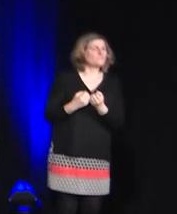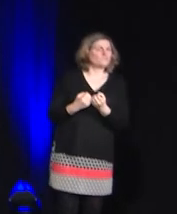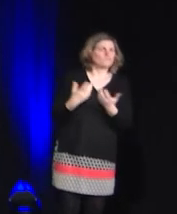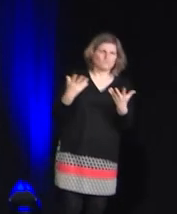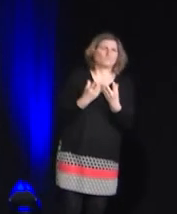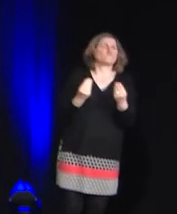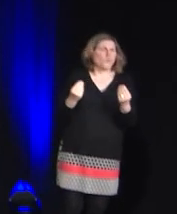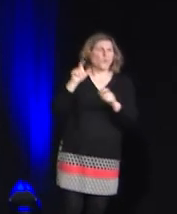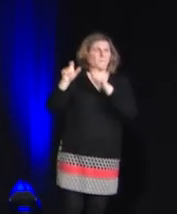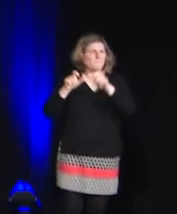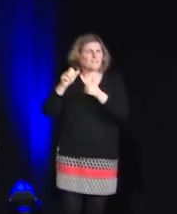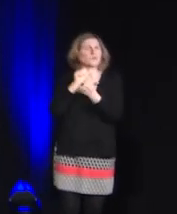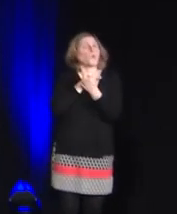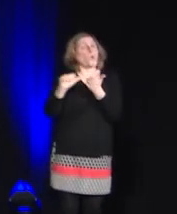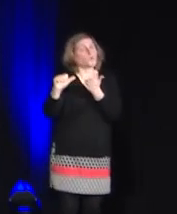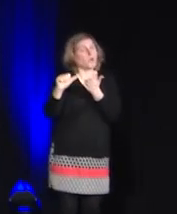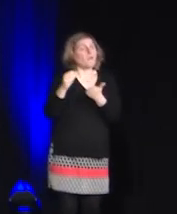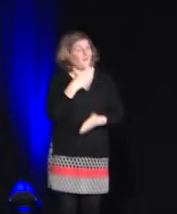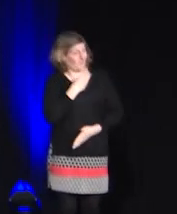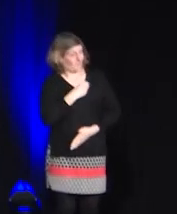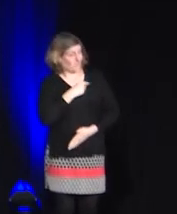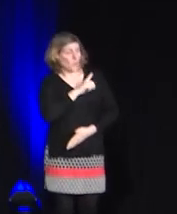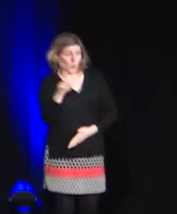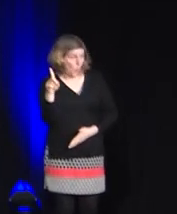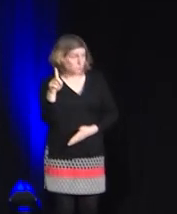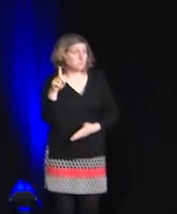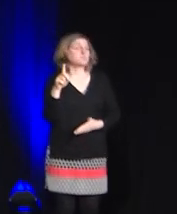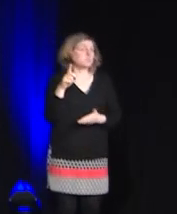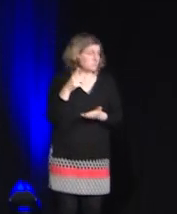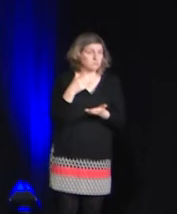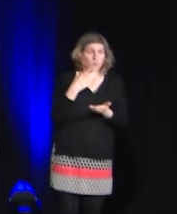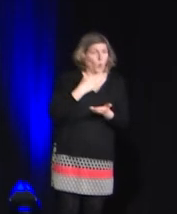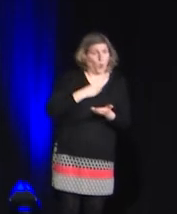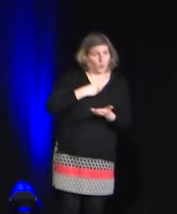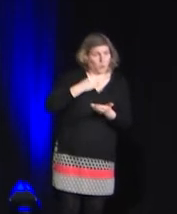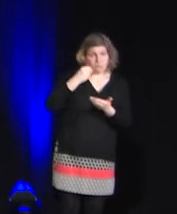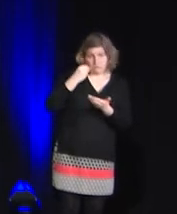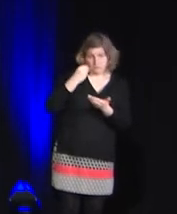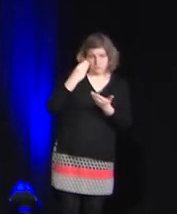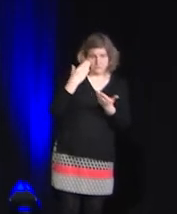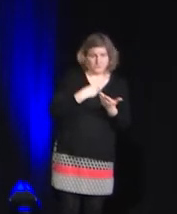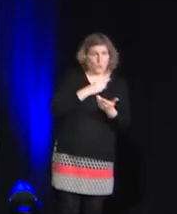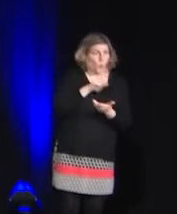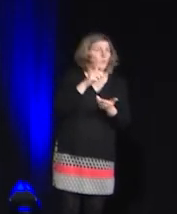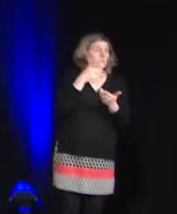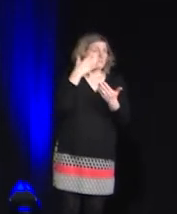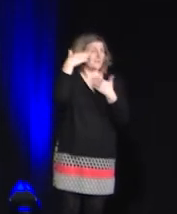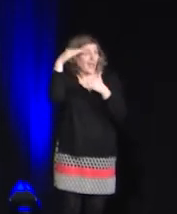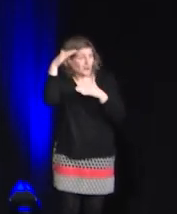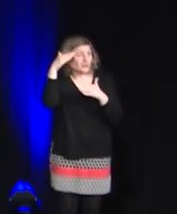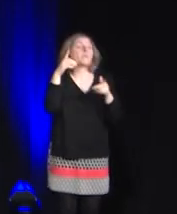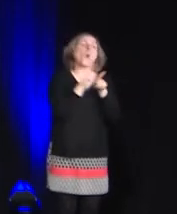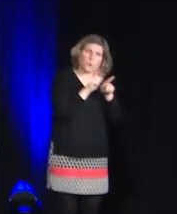a publié beaucoup d'auteurs non francophones. En fait, on publie beaucoup de traductions, assez régulièrement. Pas seulement, on publie aussi des auteurs et des